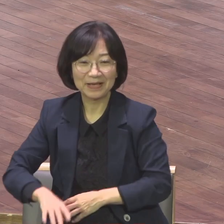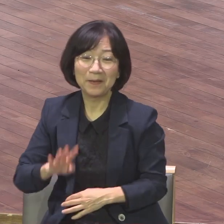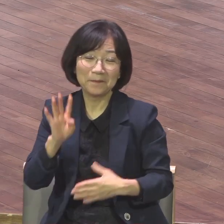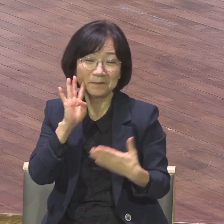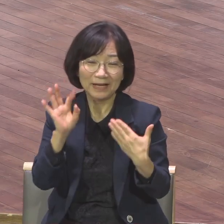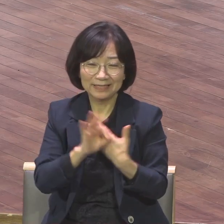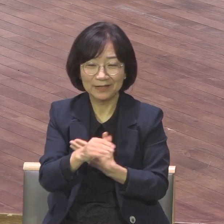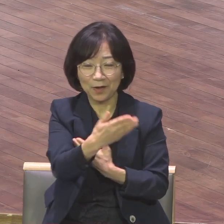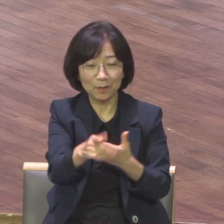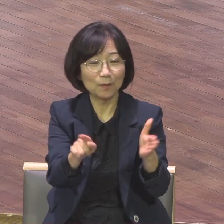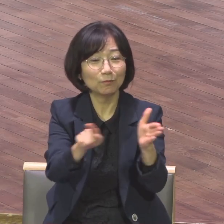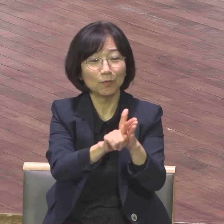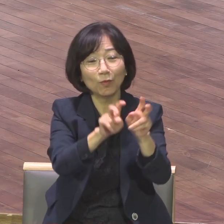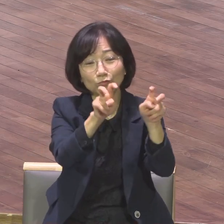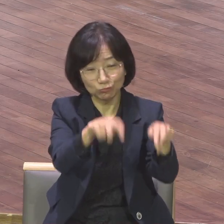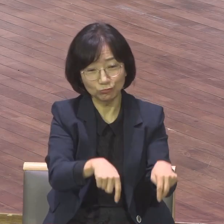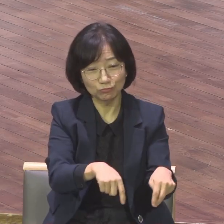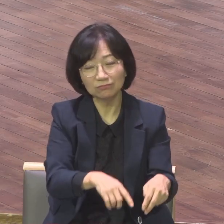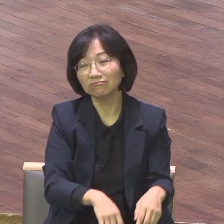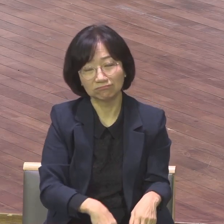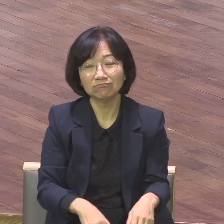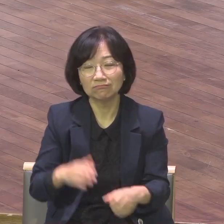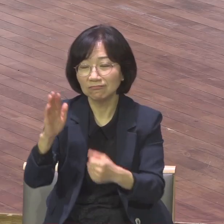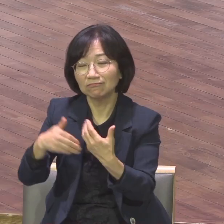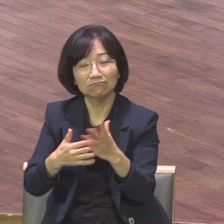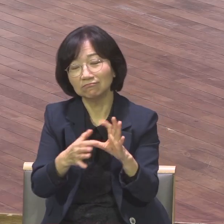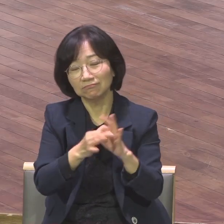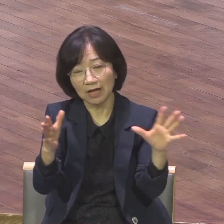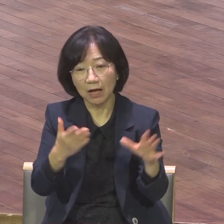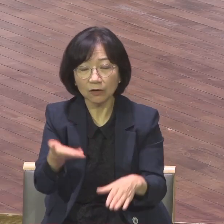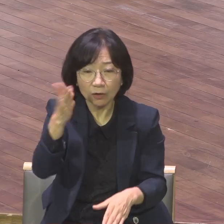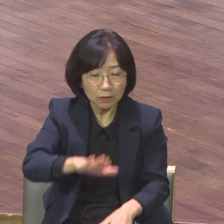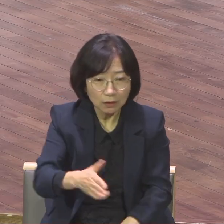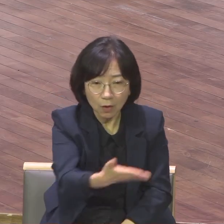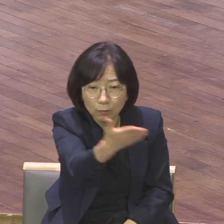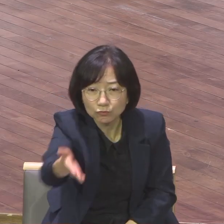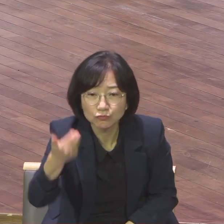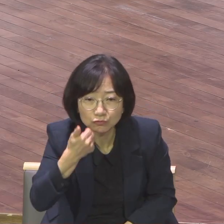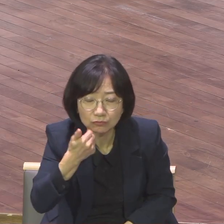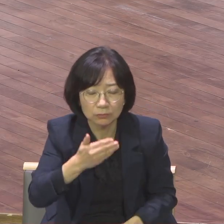그냥 나도 안. 근데 하나님의 자녀는 하나님을 찾아야지.